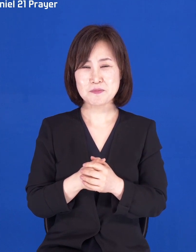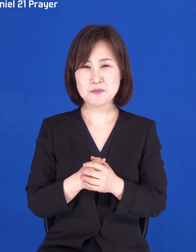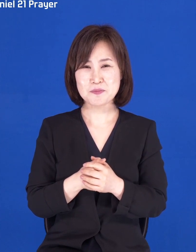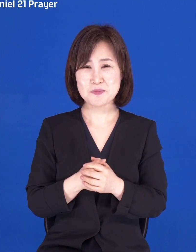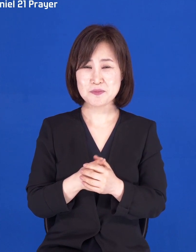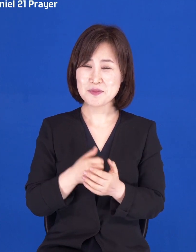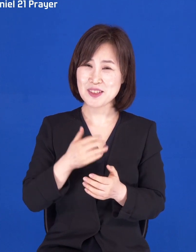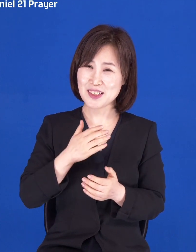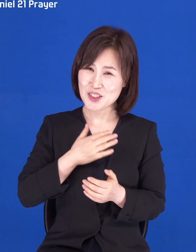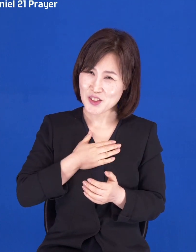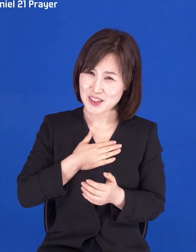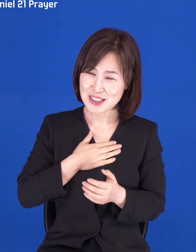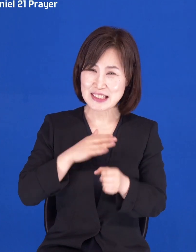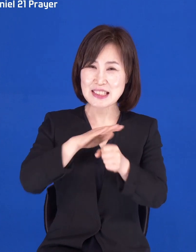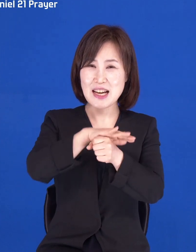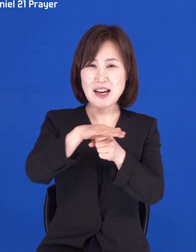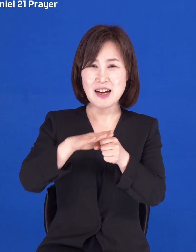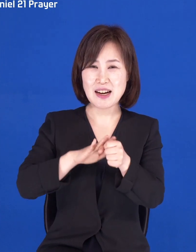저를